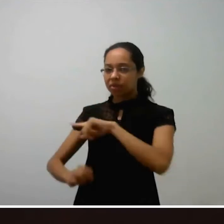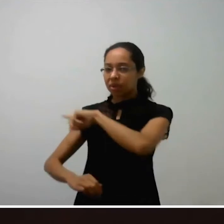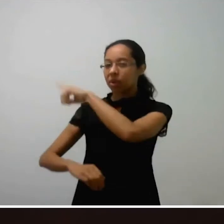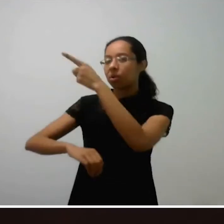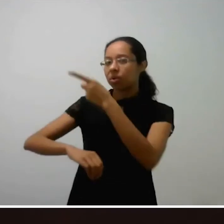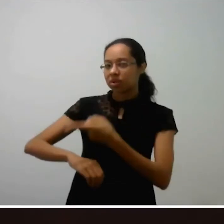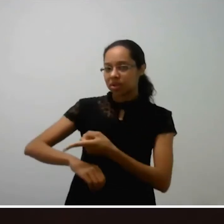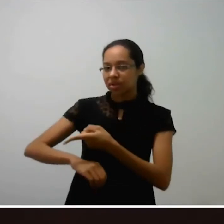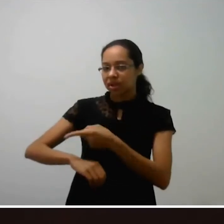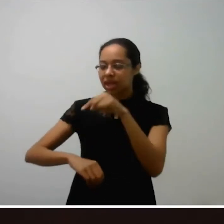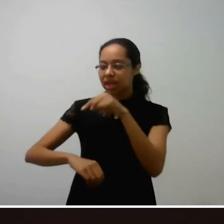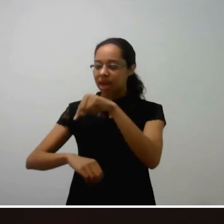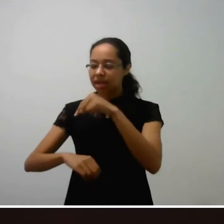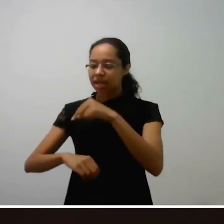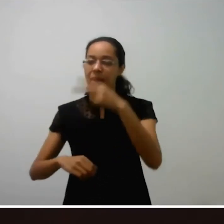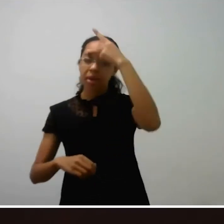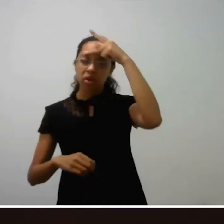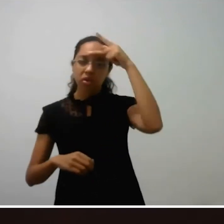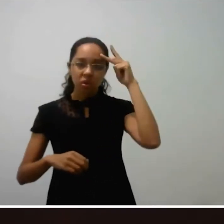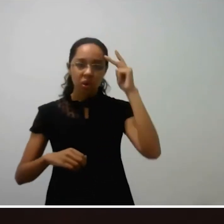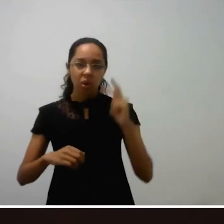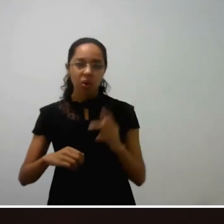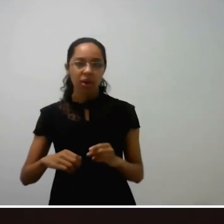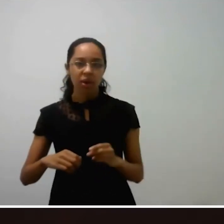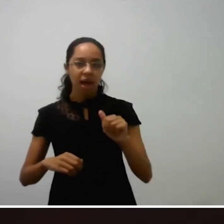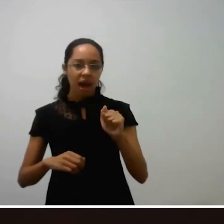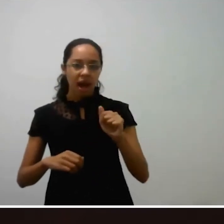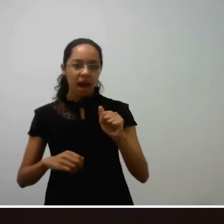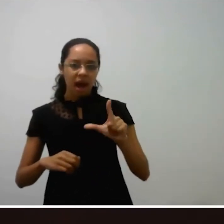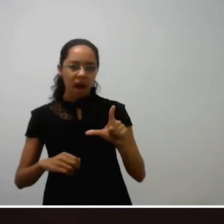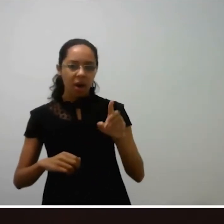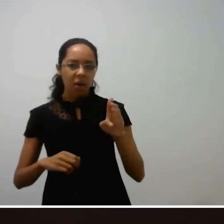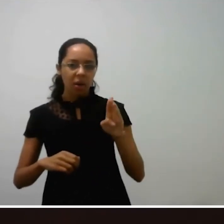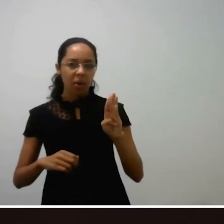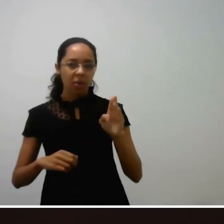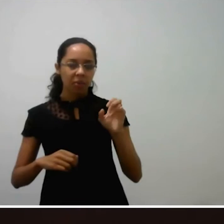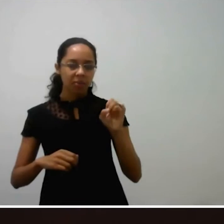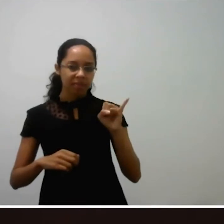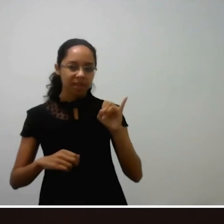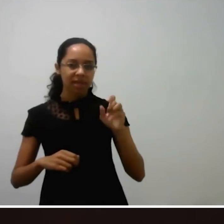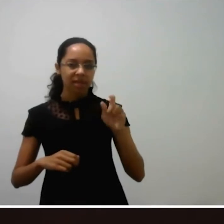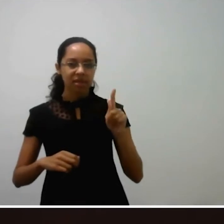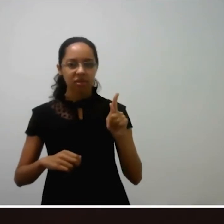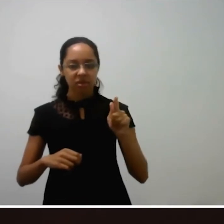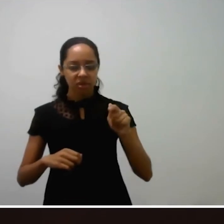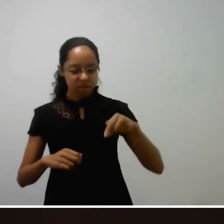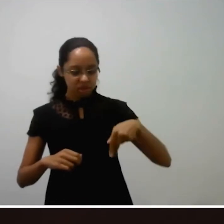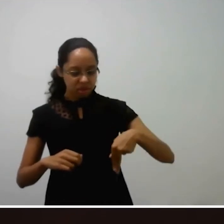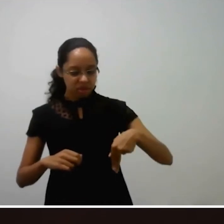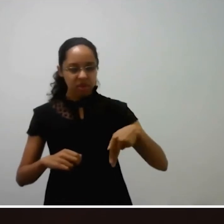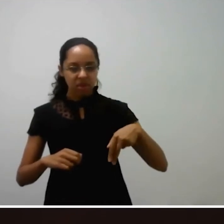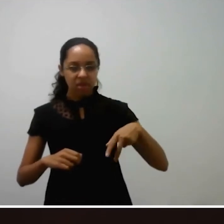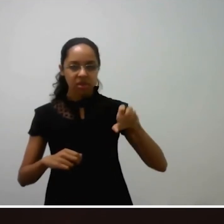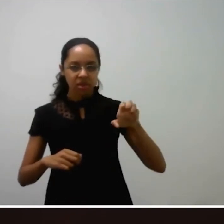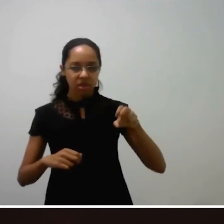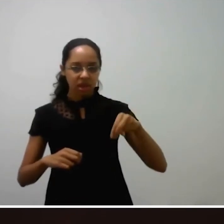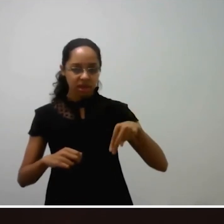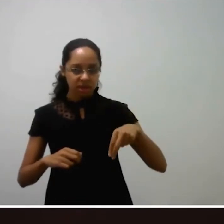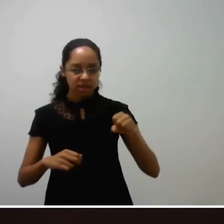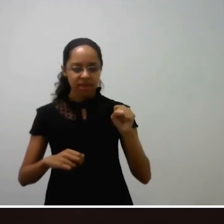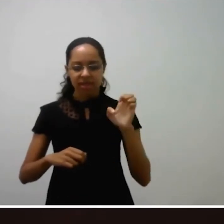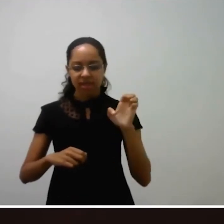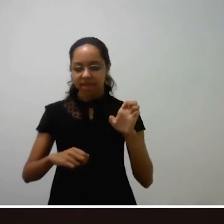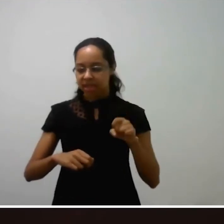Todos eles não concordavam com os erros praticados na época, tá? Então, Deus